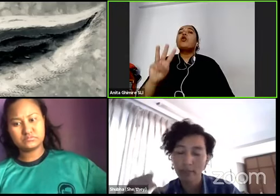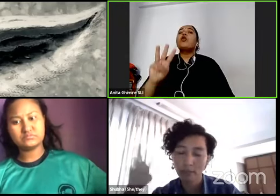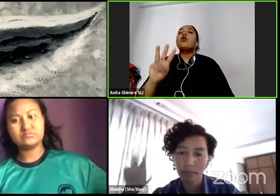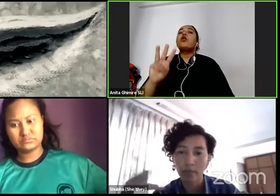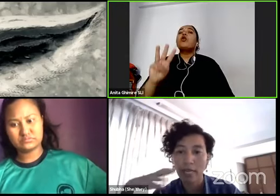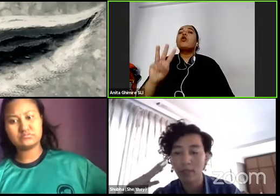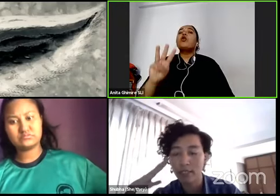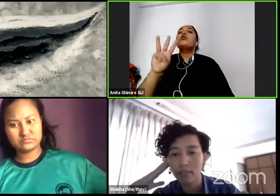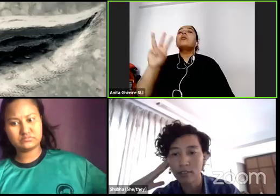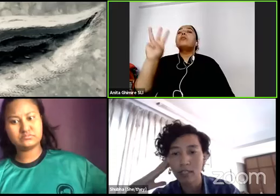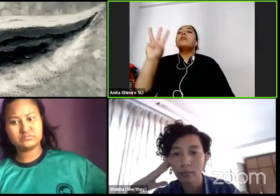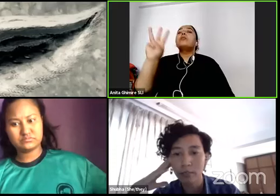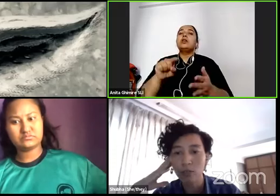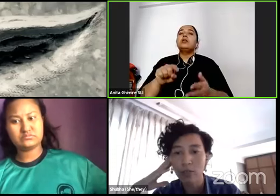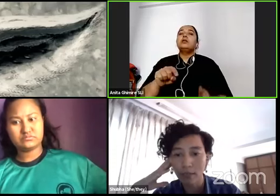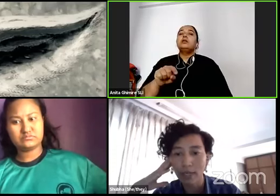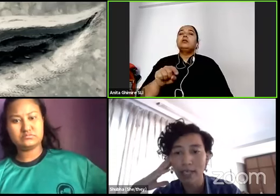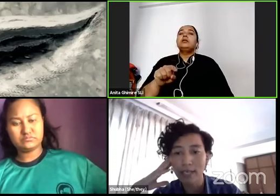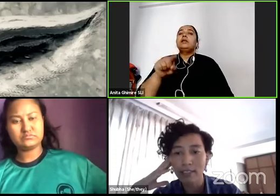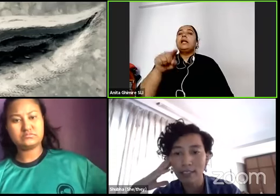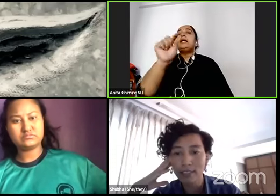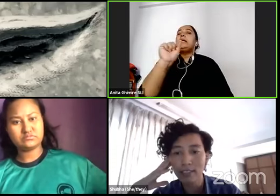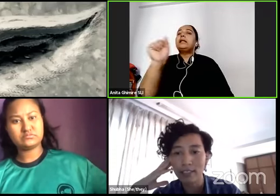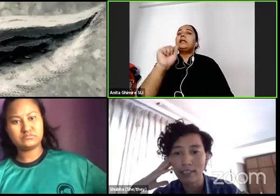www.https राख्नुभयो भने हुन्छ, अनि